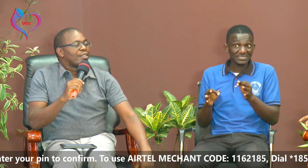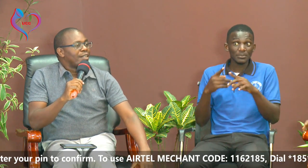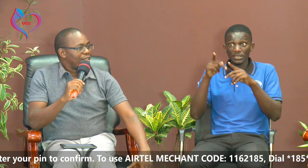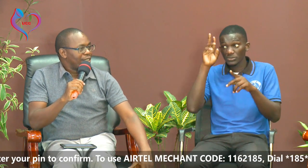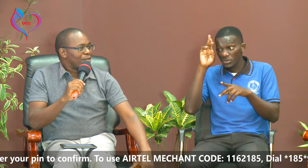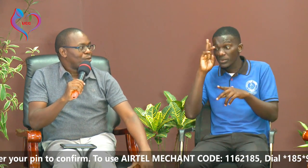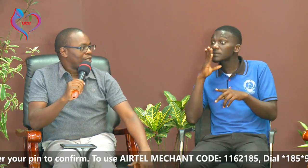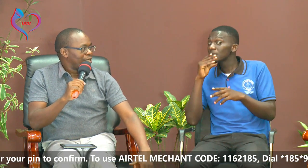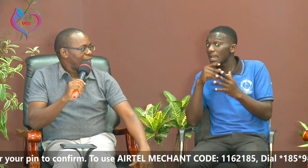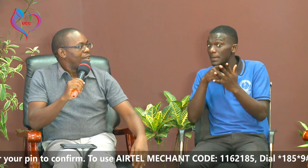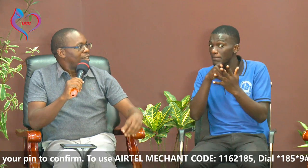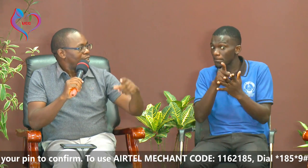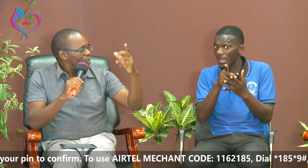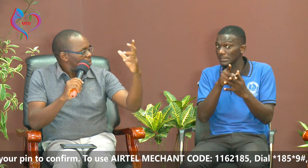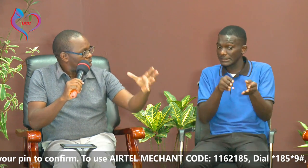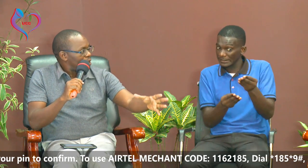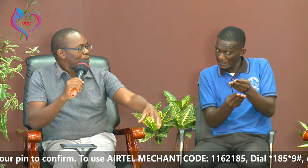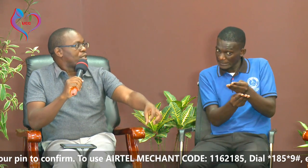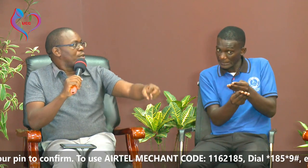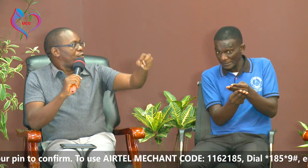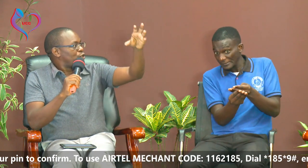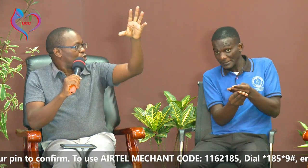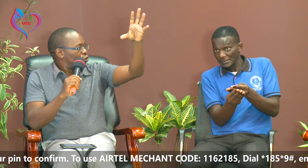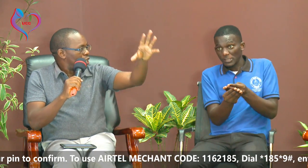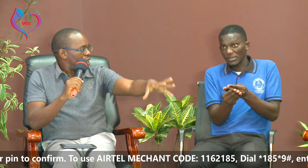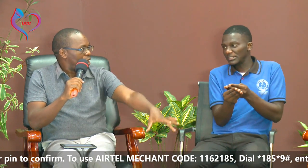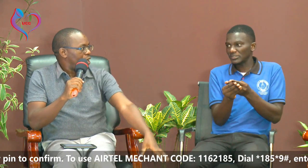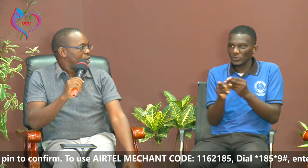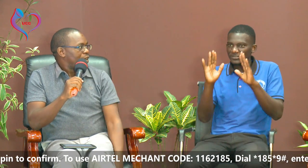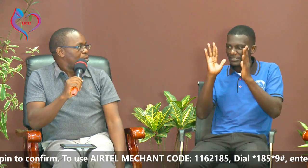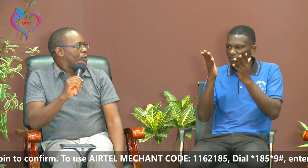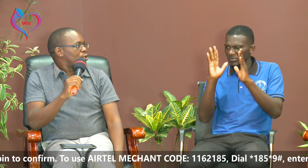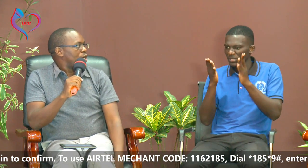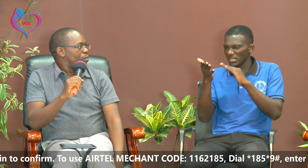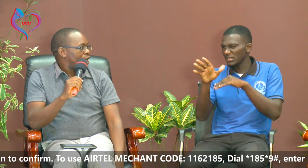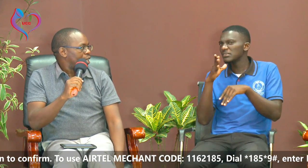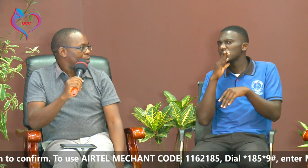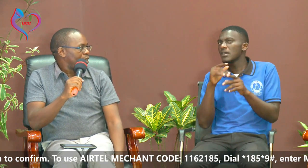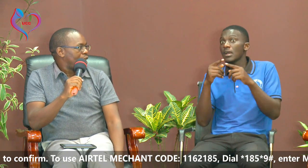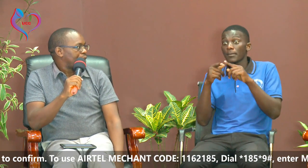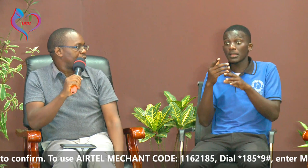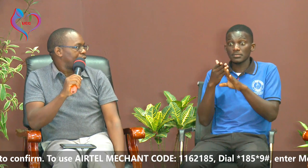nga kola obulungi akoze buli fujjo lyonna ne mu maaso ga muganda we abadde